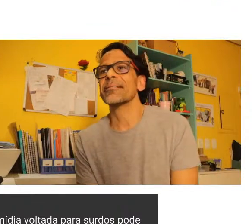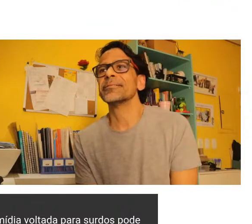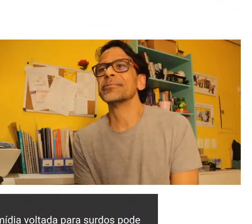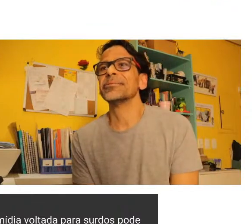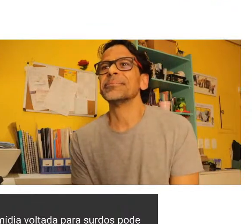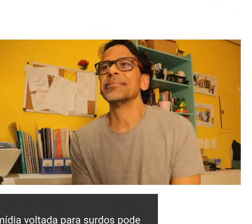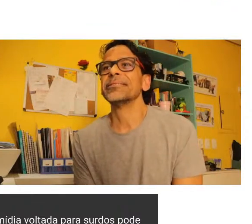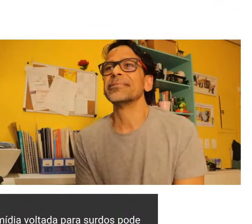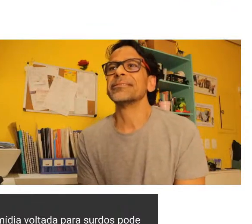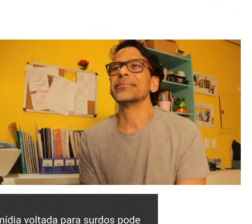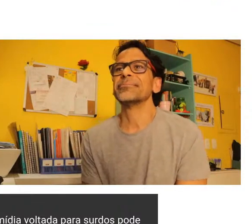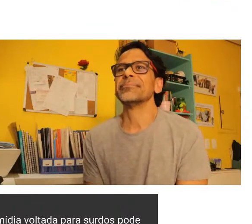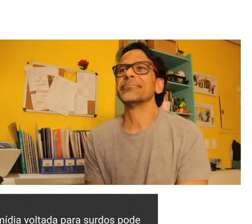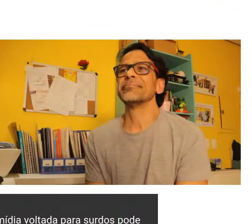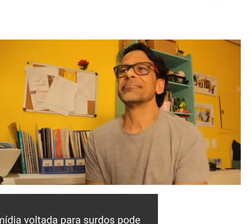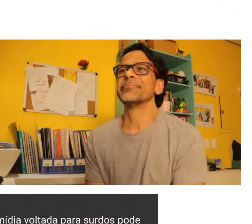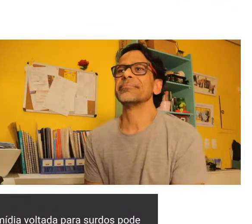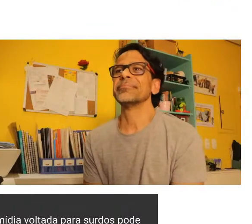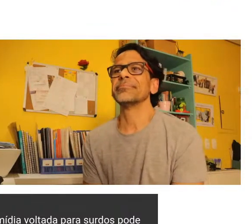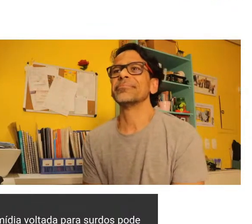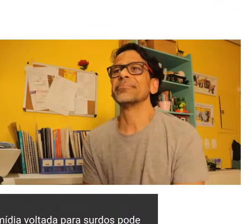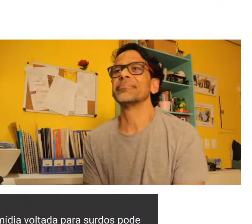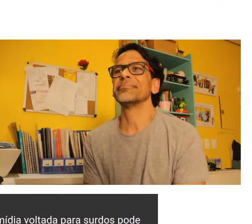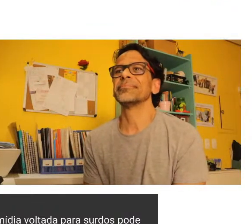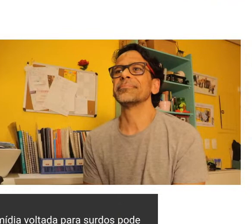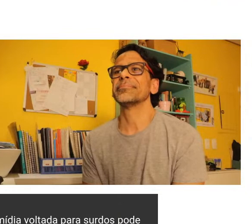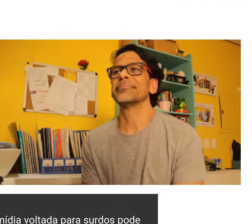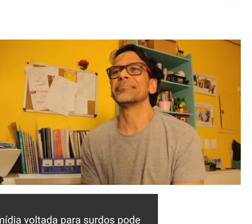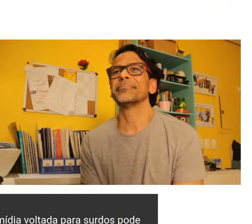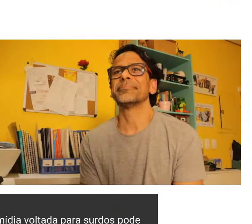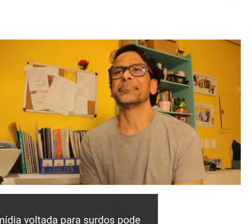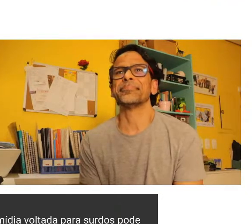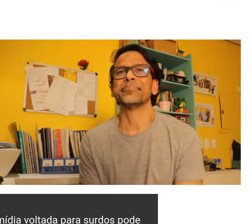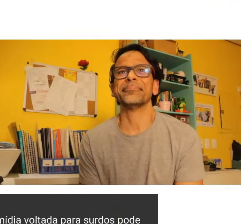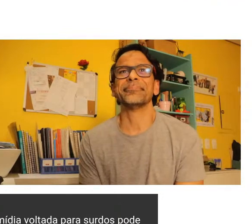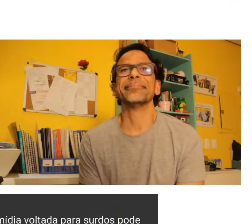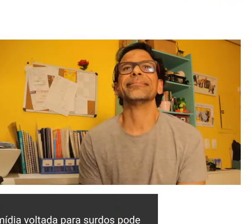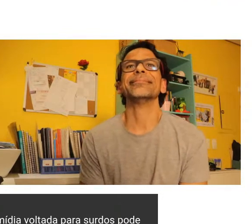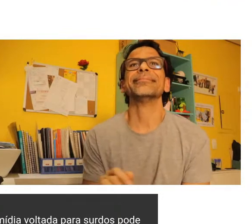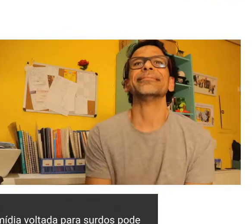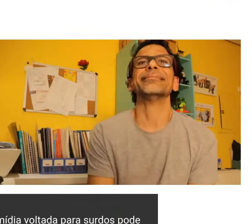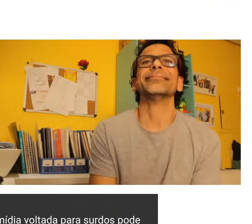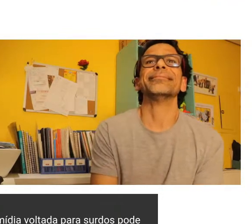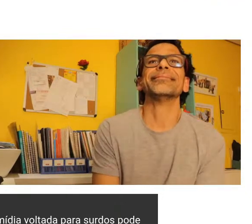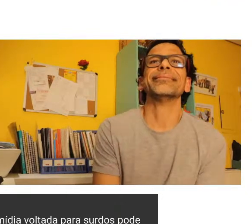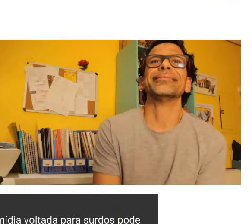limitar obstáculos outros convidados a responder se quiser